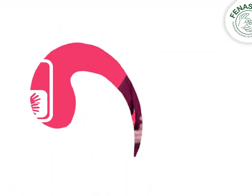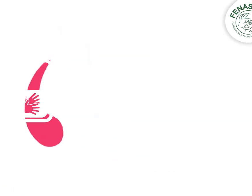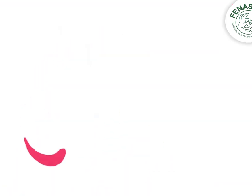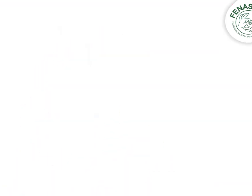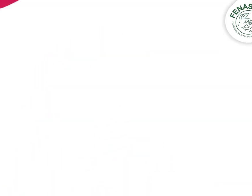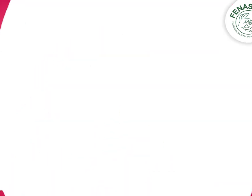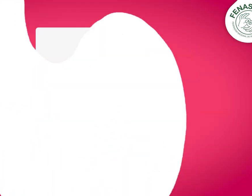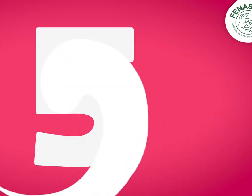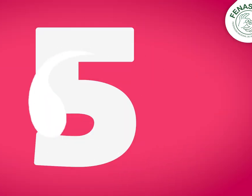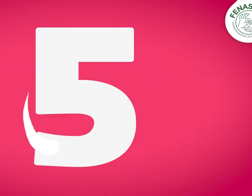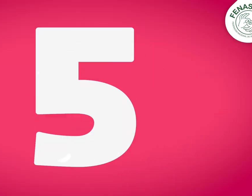señas